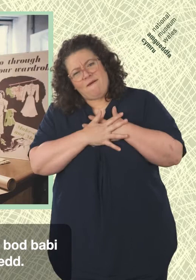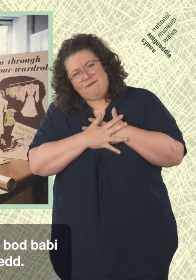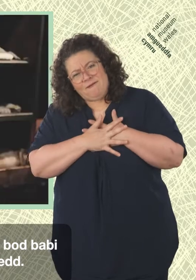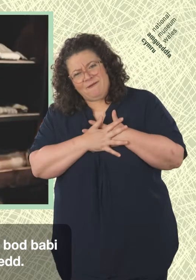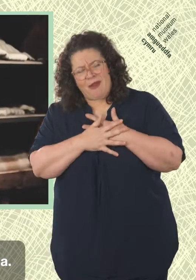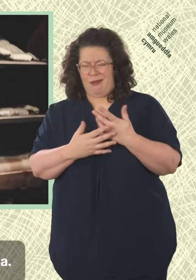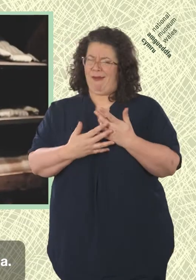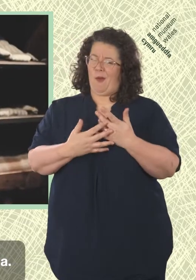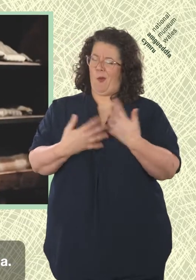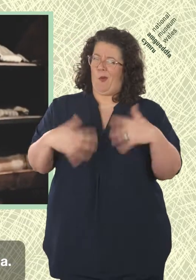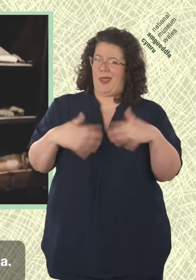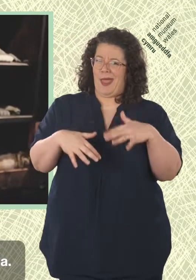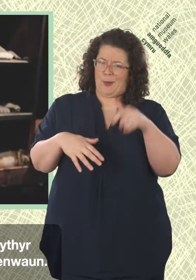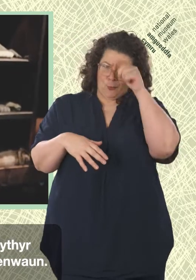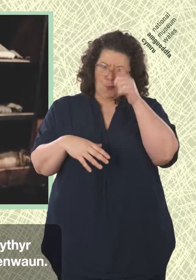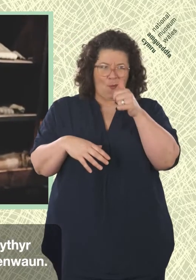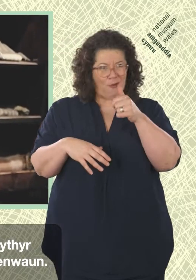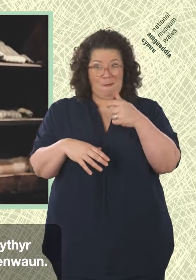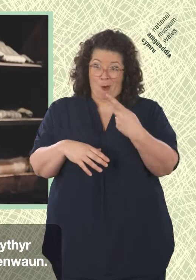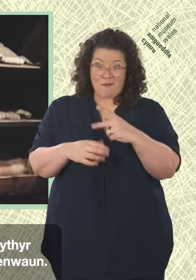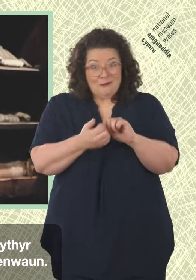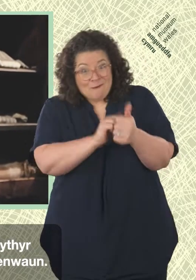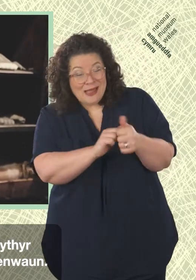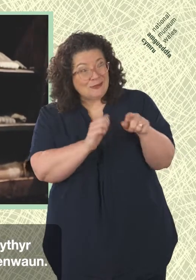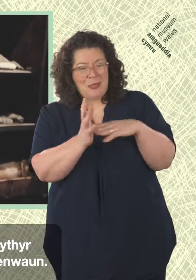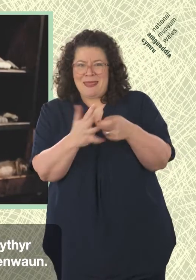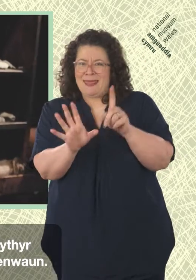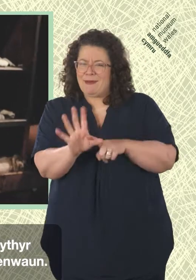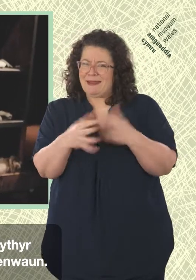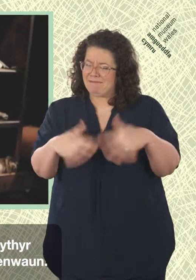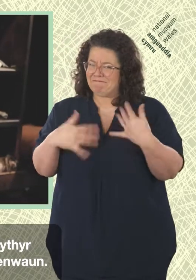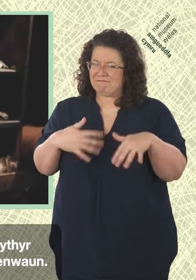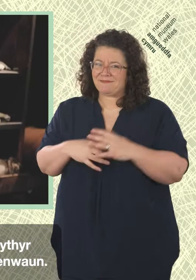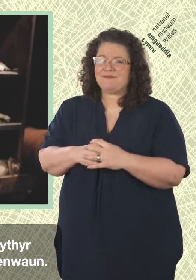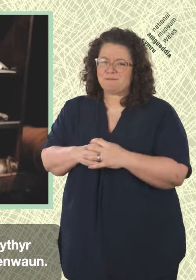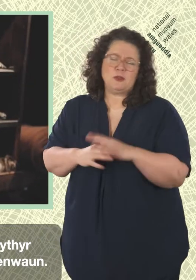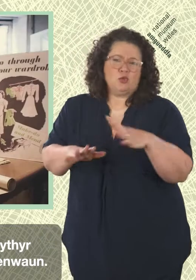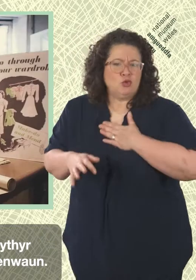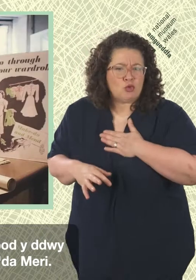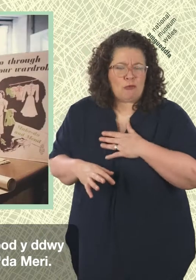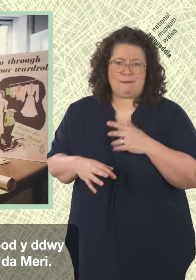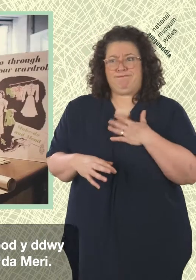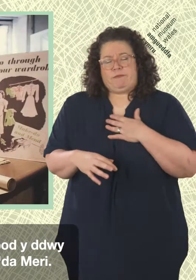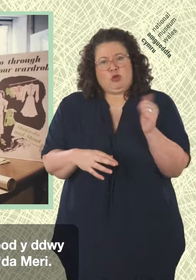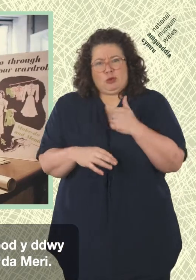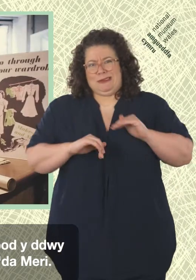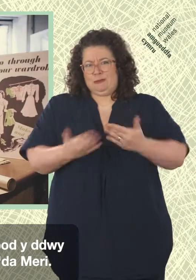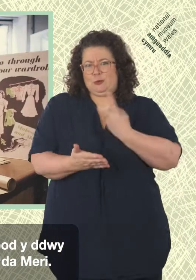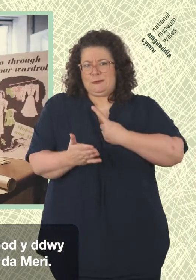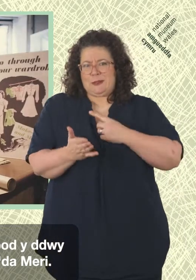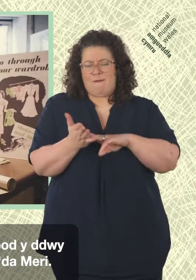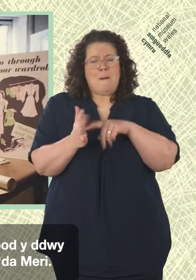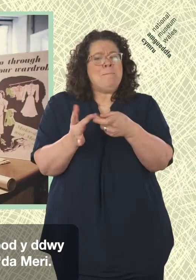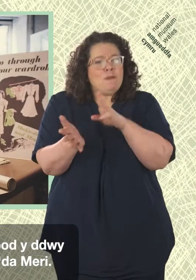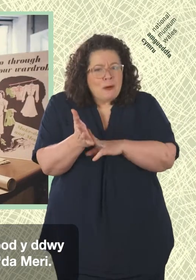cyrraedd. A dyma amser da, dwi newydd wedi cael llythyr o fy ffrind Mary yn Blaenwaun. Dyna cyd-ddigwyddiad ein bod nhw